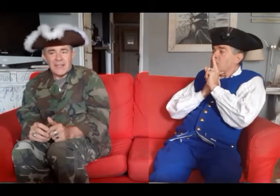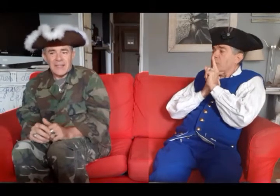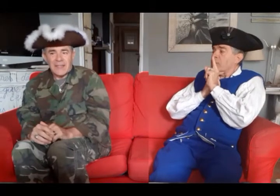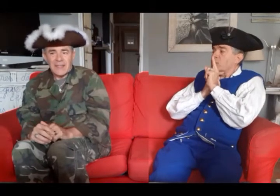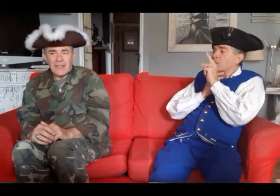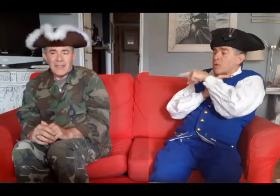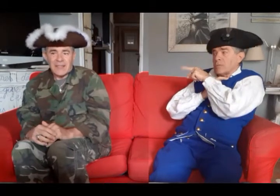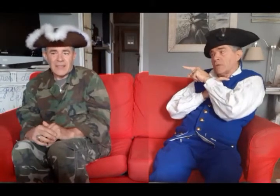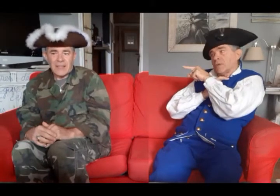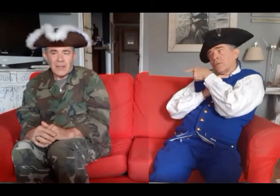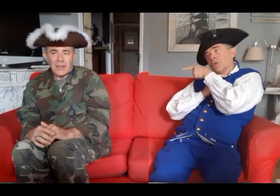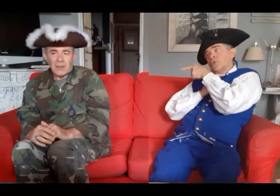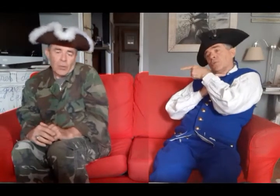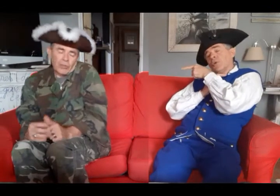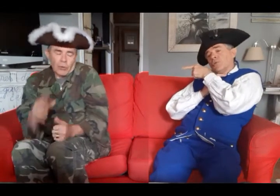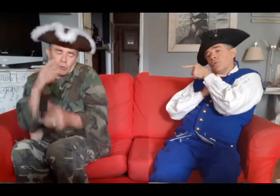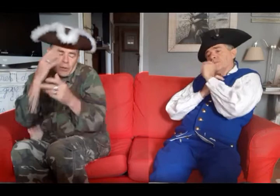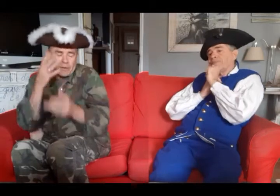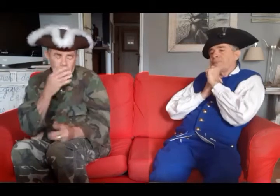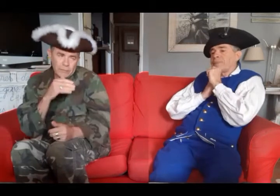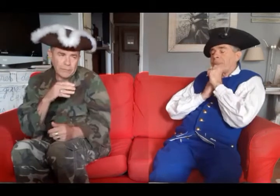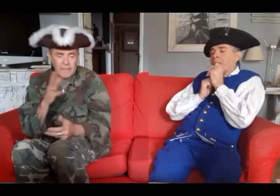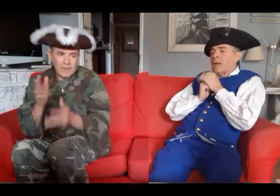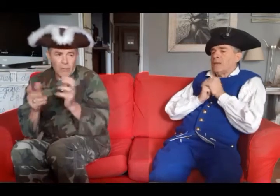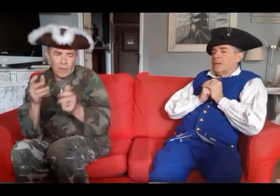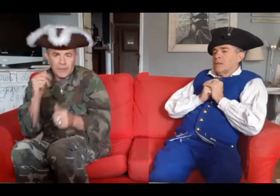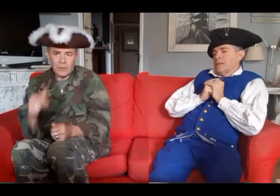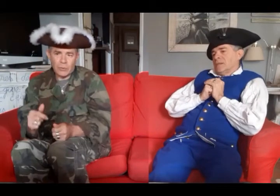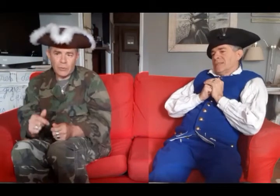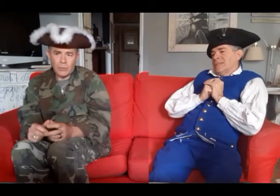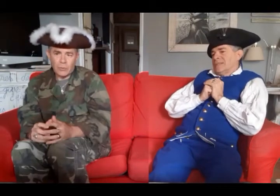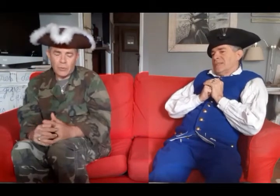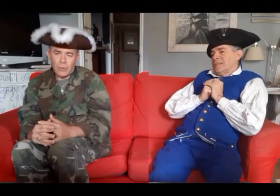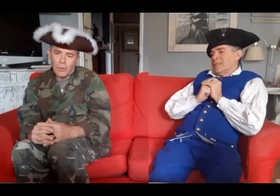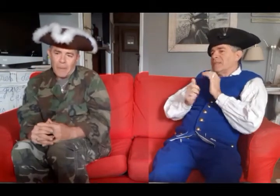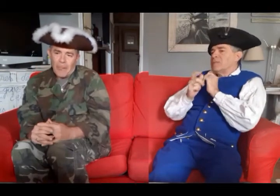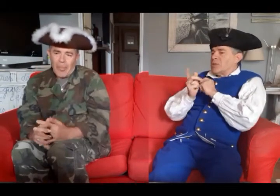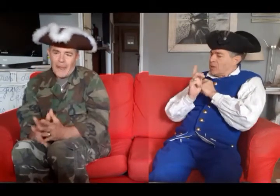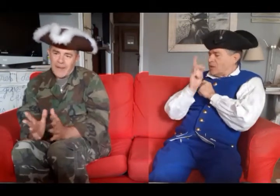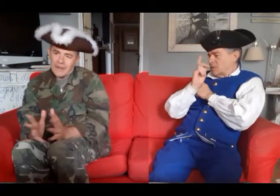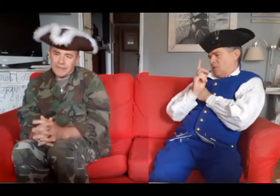faudrait le cheveu plus court, Oui, bon, je suis prêt à faire des efforts, Ça, je dis ça chapeau. Un gars